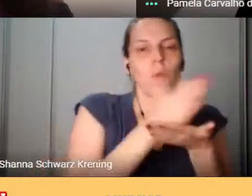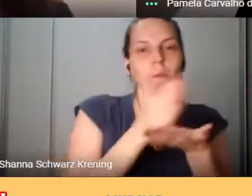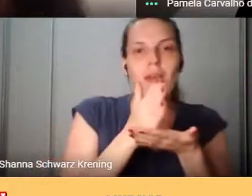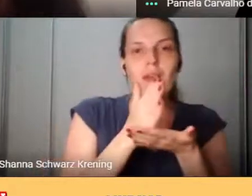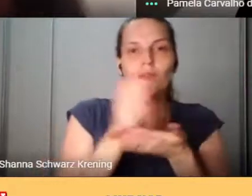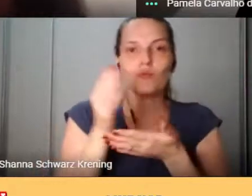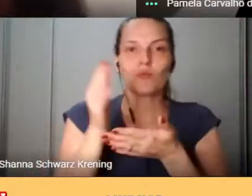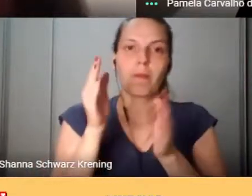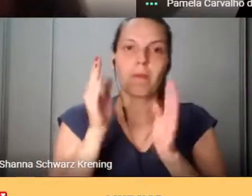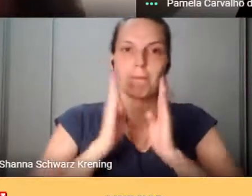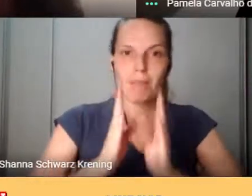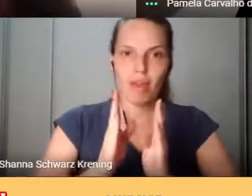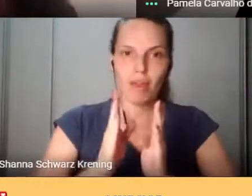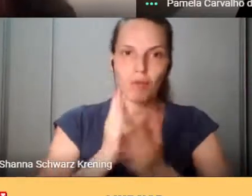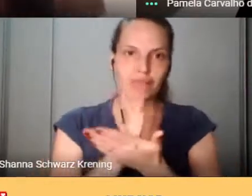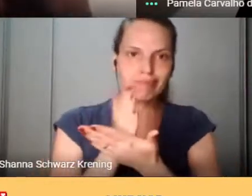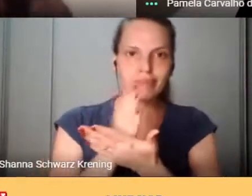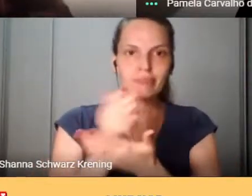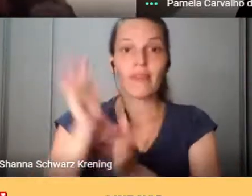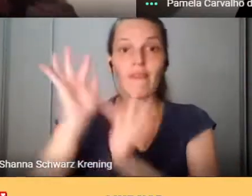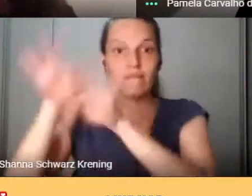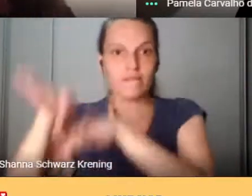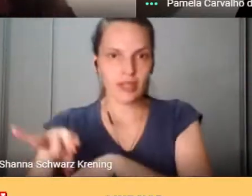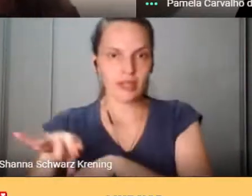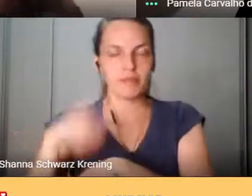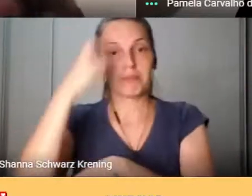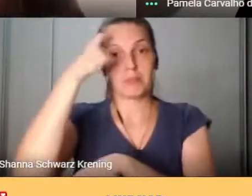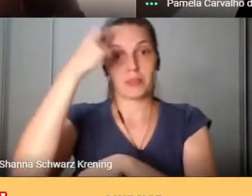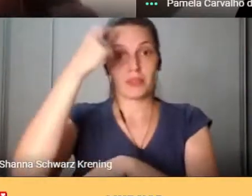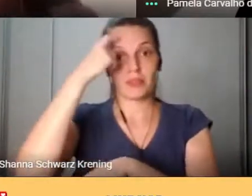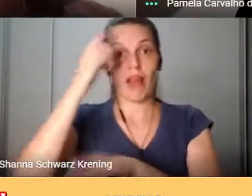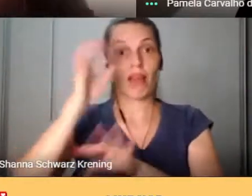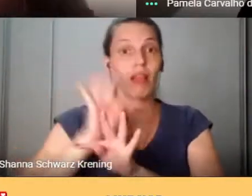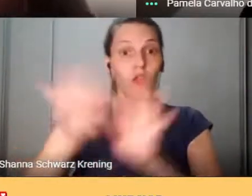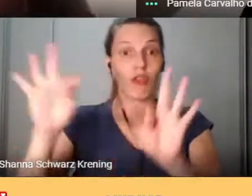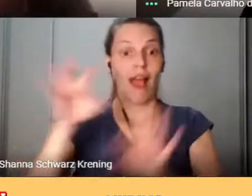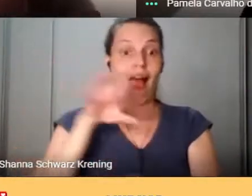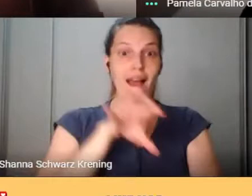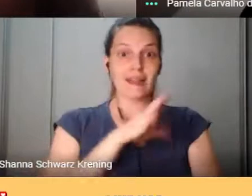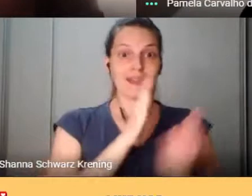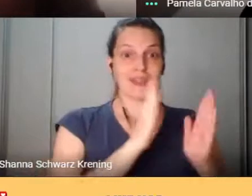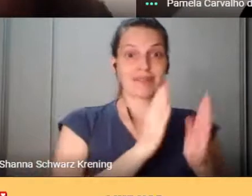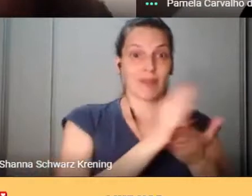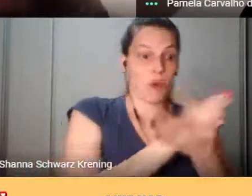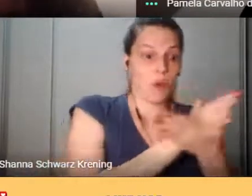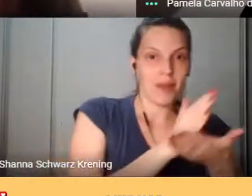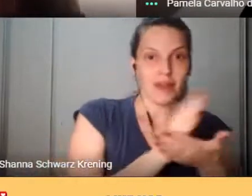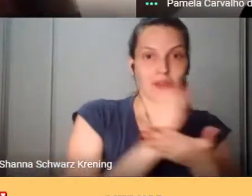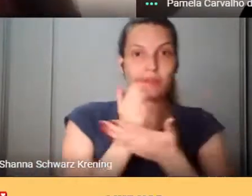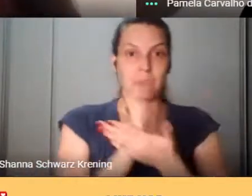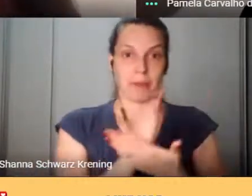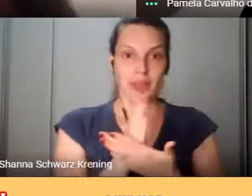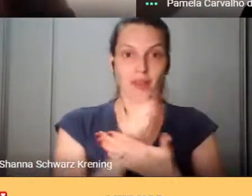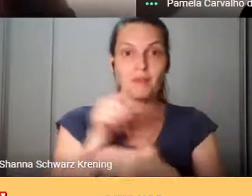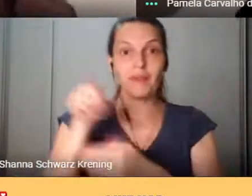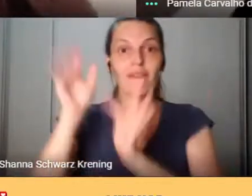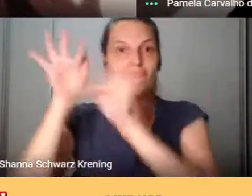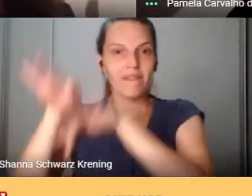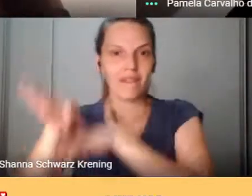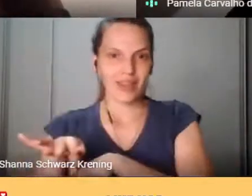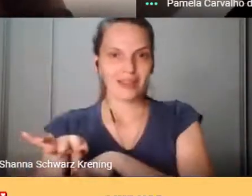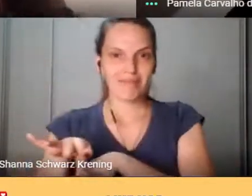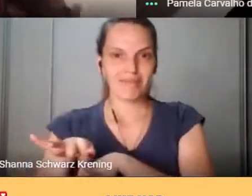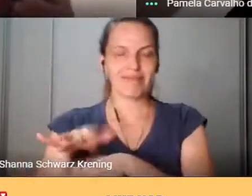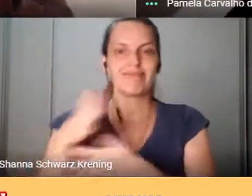pensar na tecnologia como também algo que vai ter um início, um meio, enfim, e que no outro dia a gente vai poder também abrir os grupos,